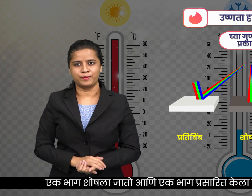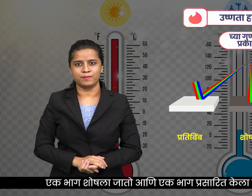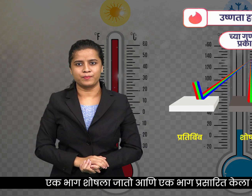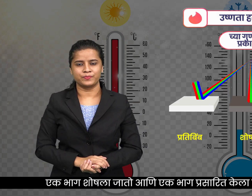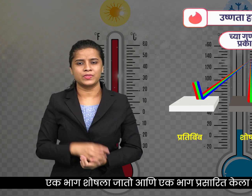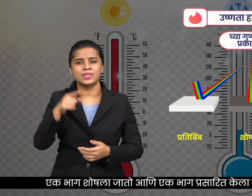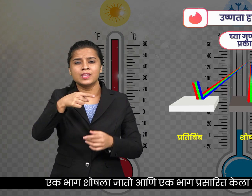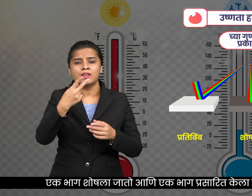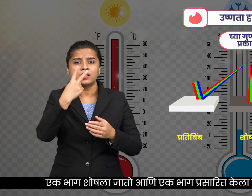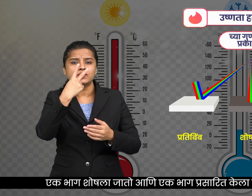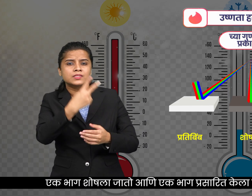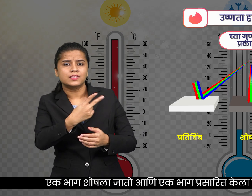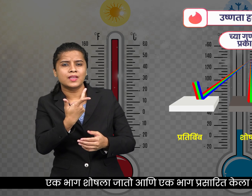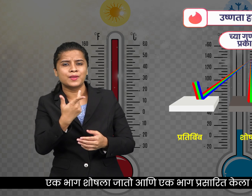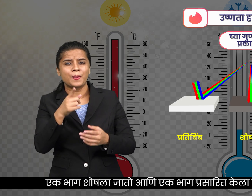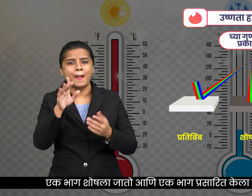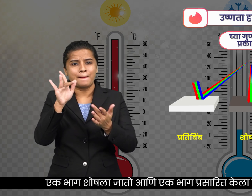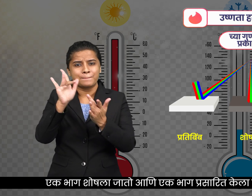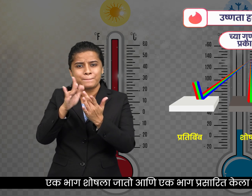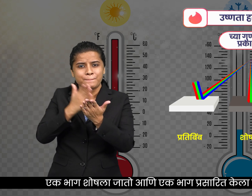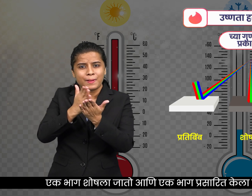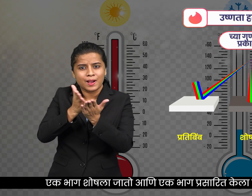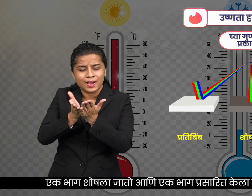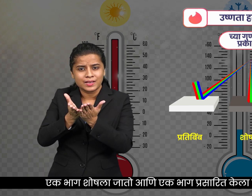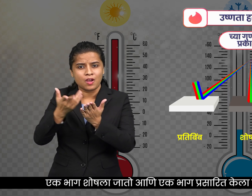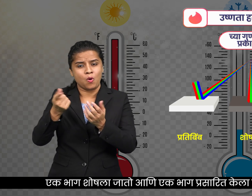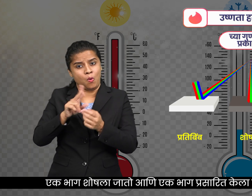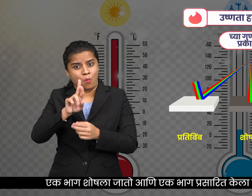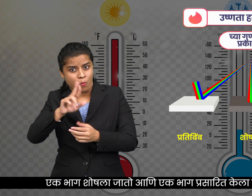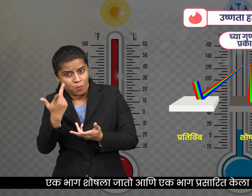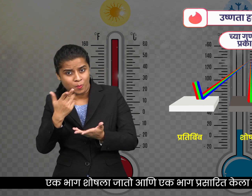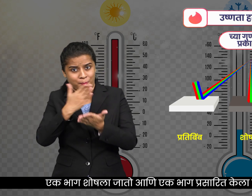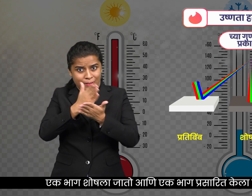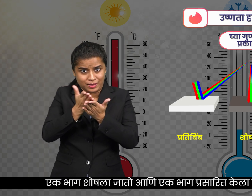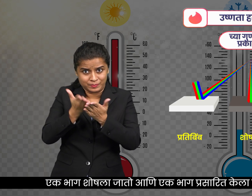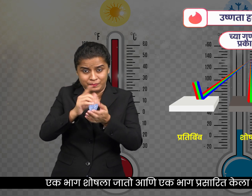भाग शोषला जातो आणि एक भाग प्रसारित केला जातो.